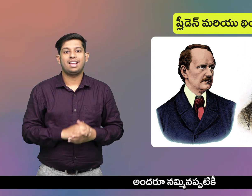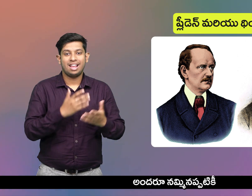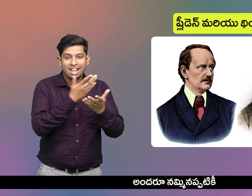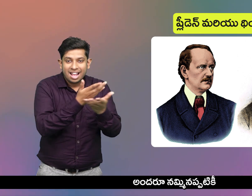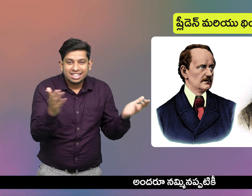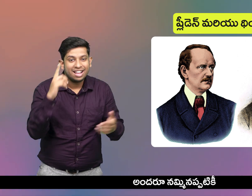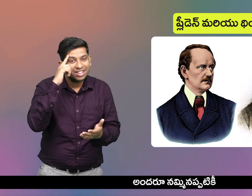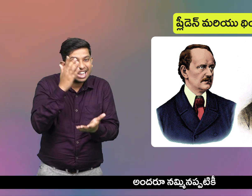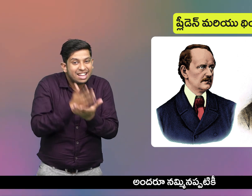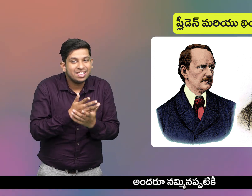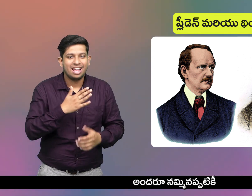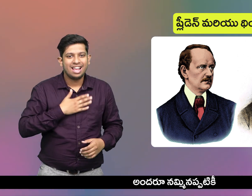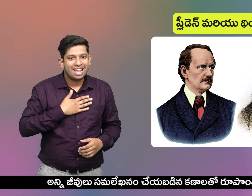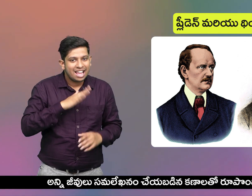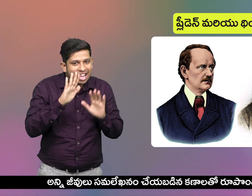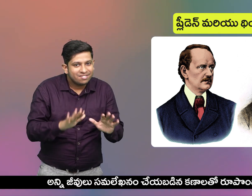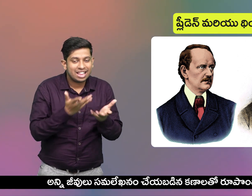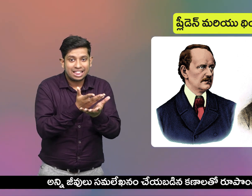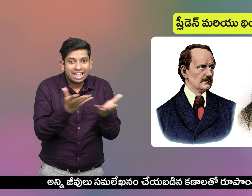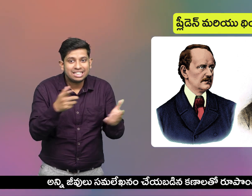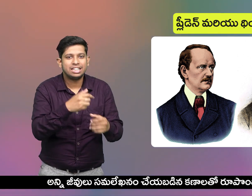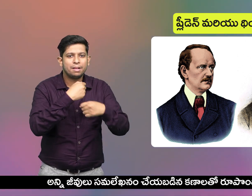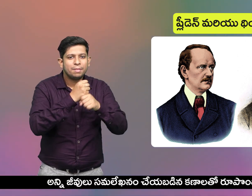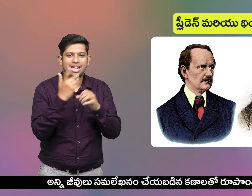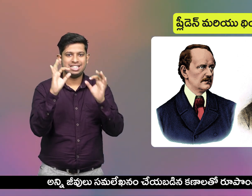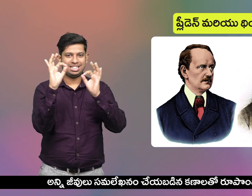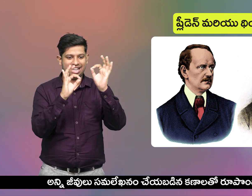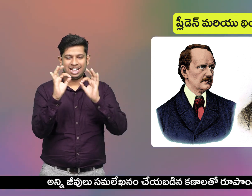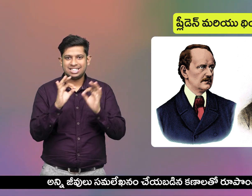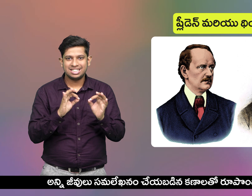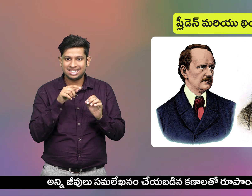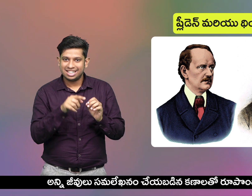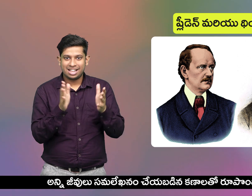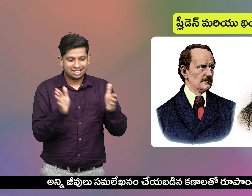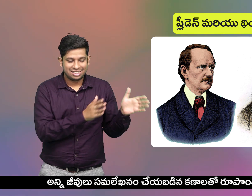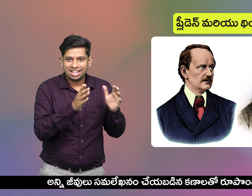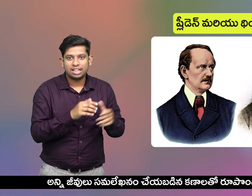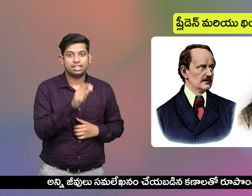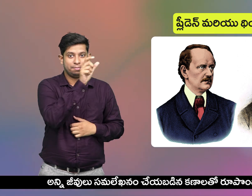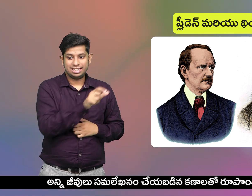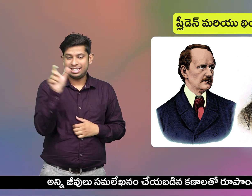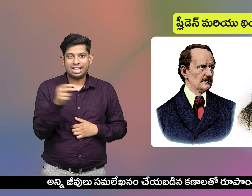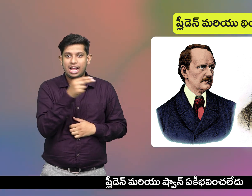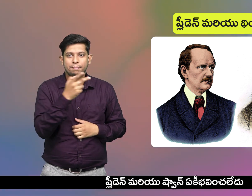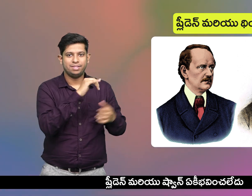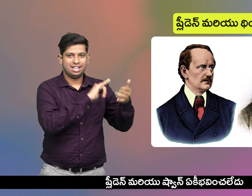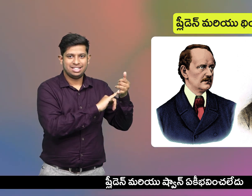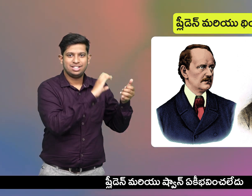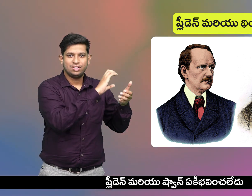అందరూ నమ్మనప్పటికీ అన్ని జీవులు సమలేఖనం చేయబడిన కణాలతో రూపొందించబడ్డాయి. ష్లీడెన్ మరియు